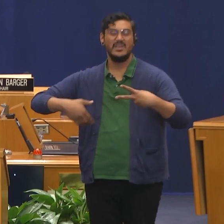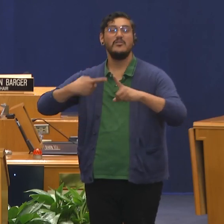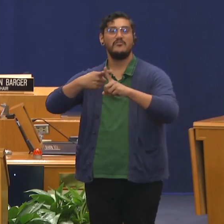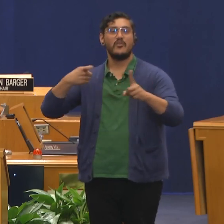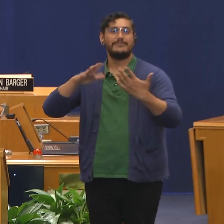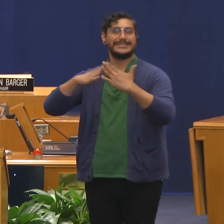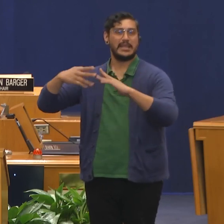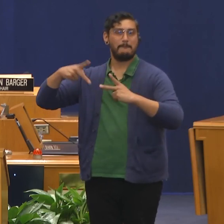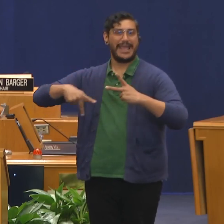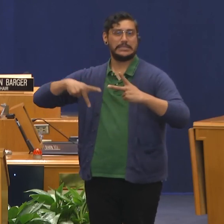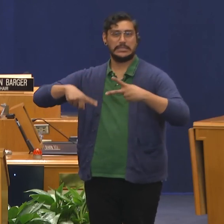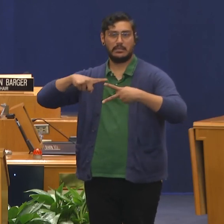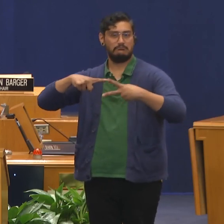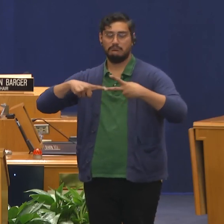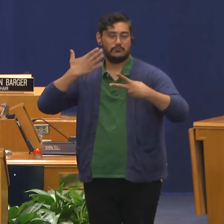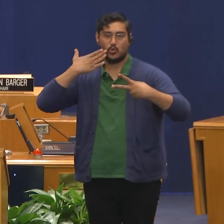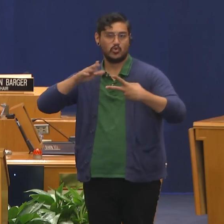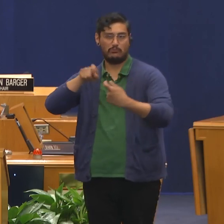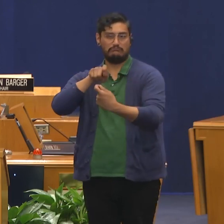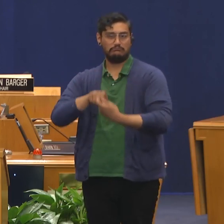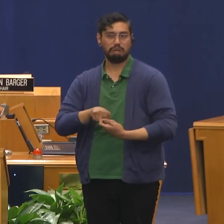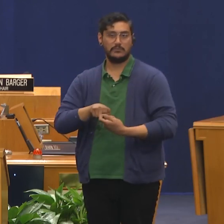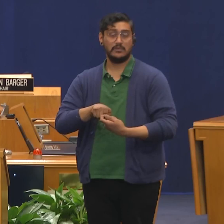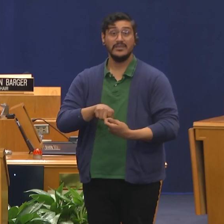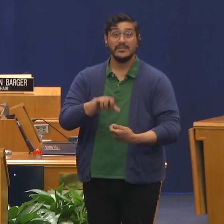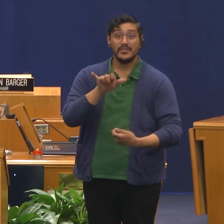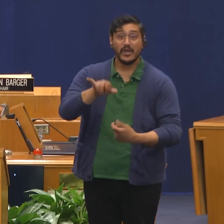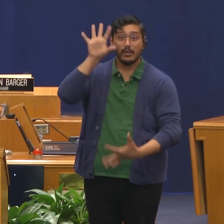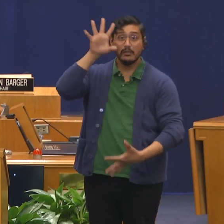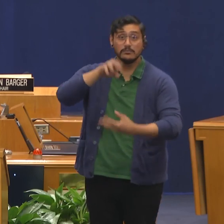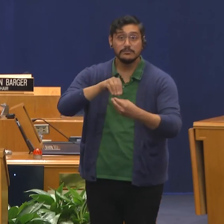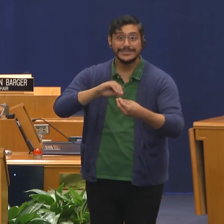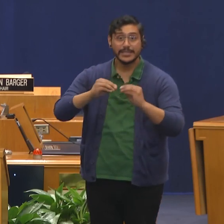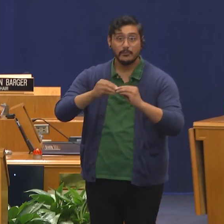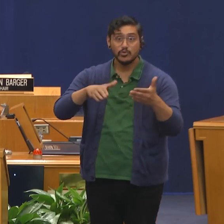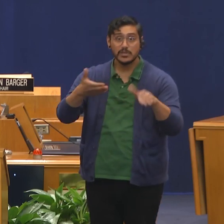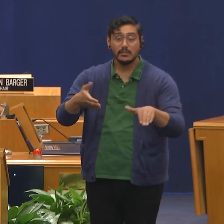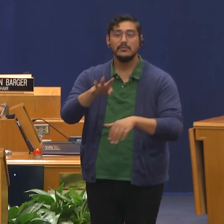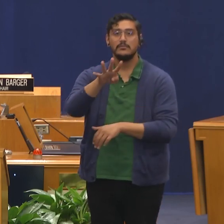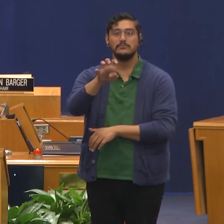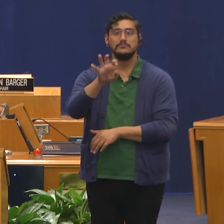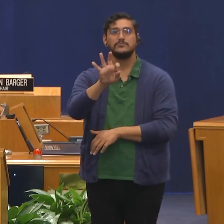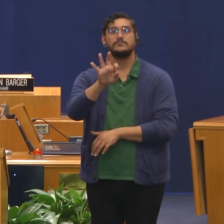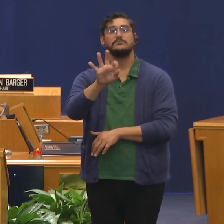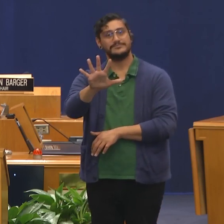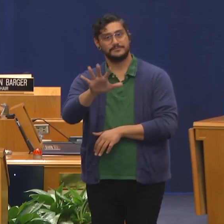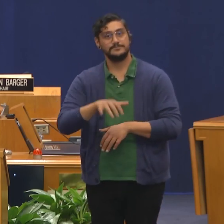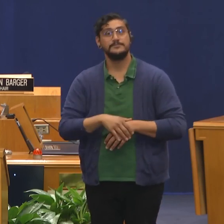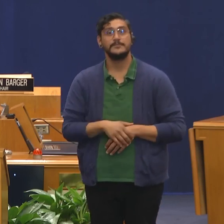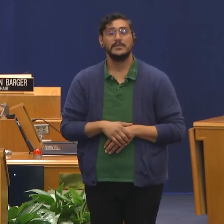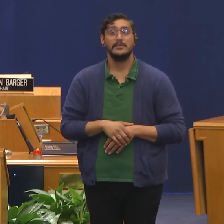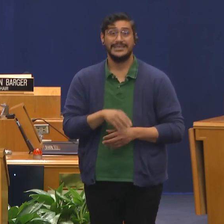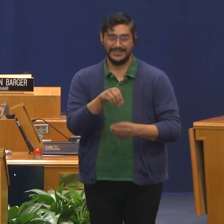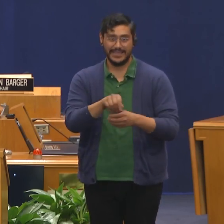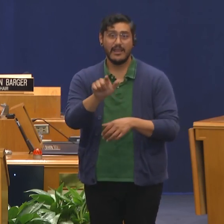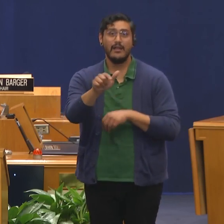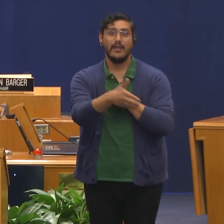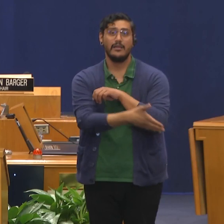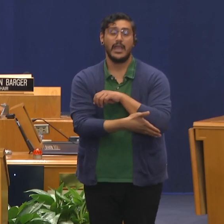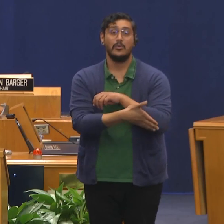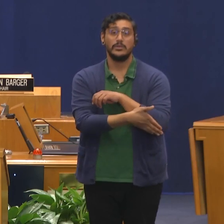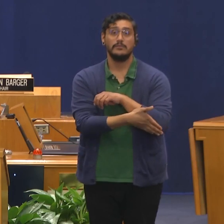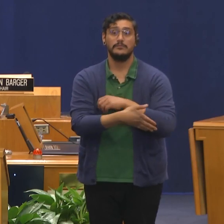Pasadena. Esto eleva el número total de muertes a 495 en el condado de Los